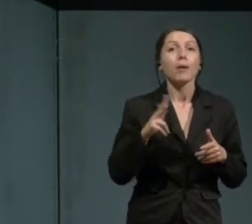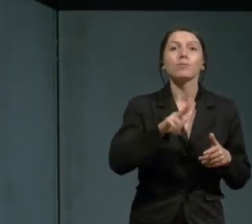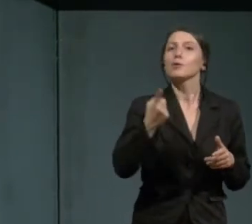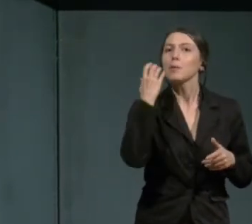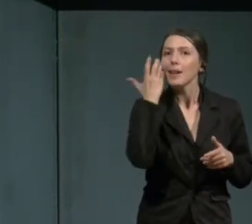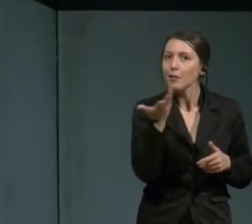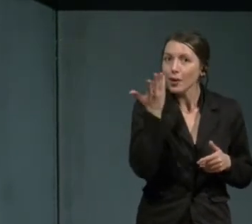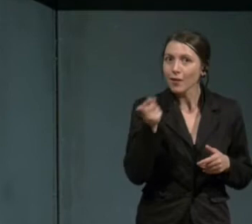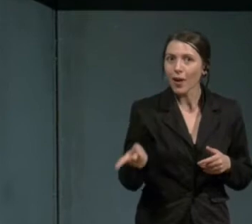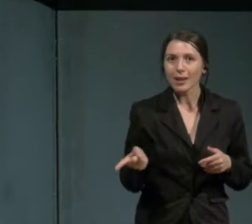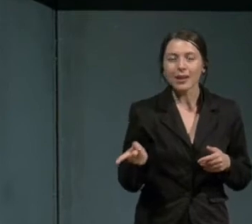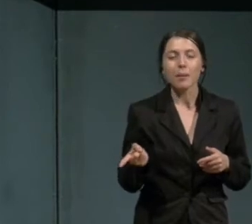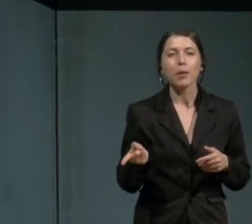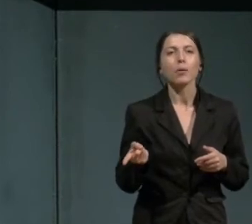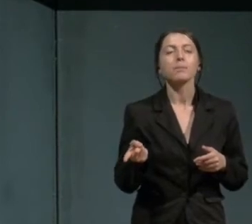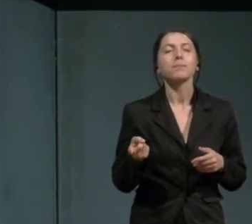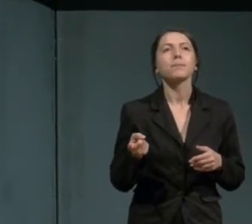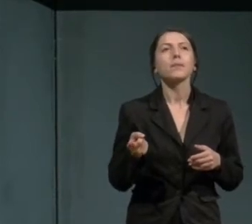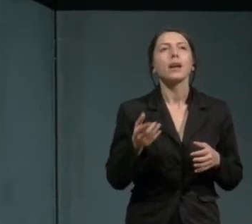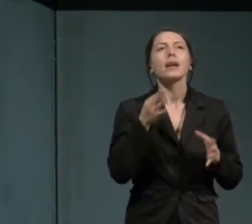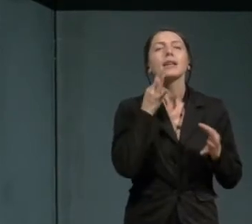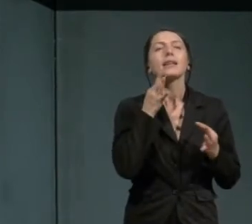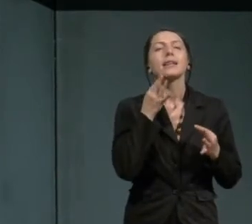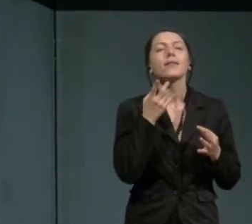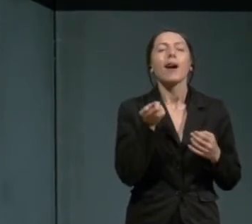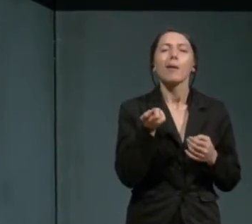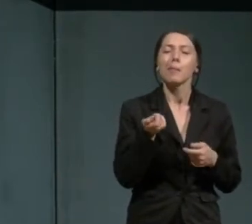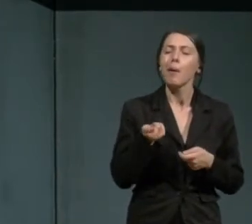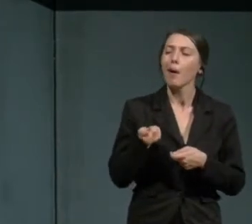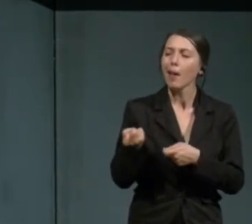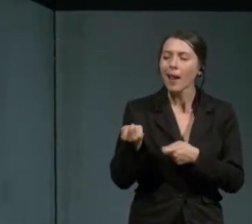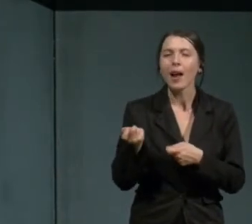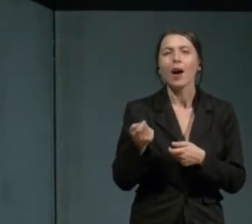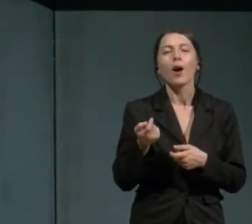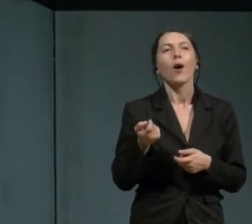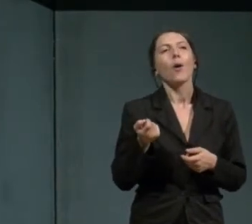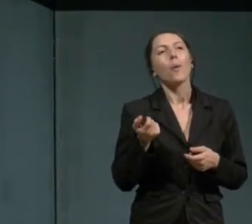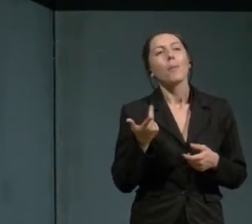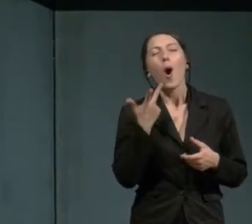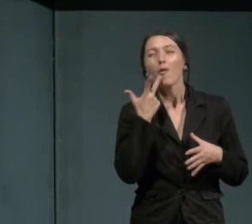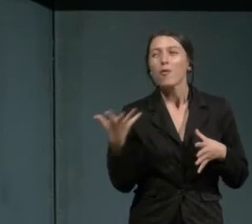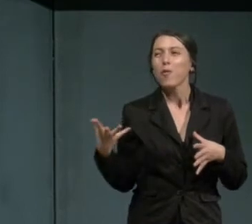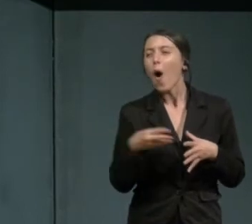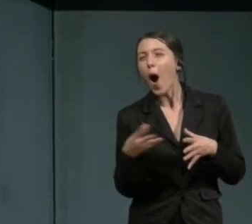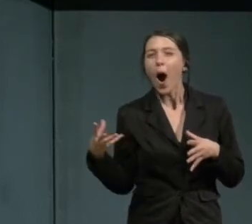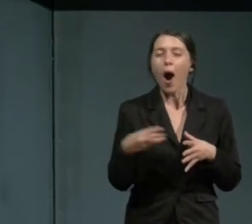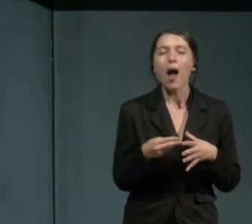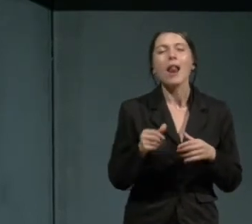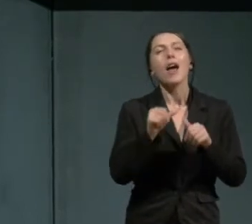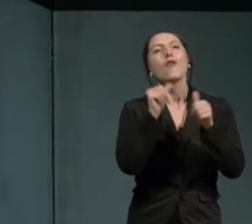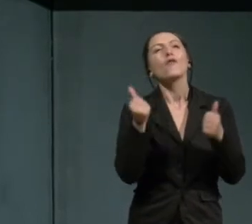esempio e un po per stuzzicarla ma anche per farla entrare nel gruppo come una sorta di